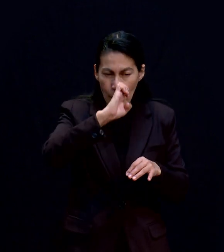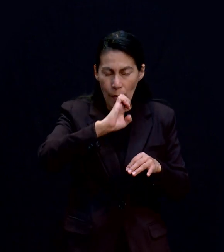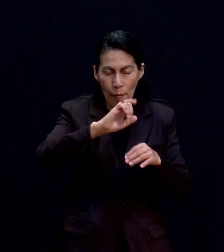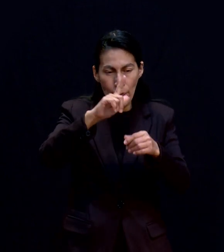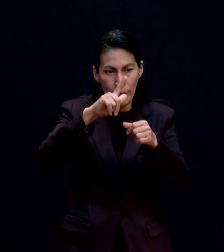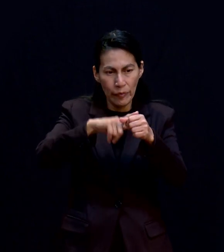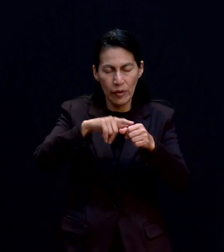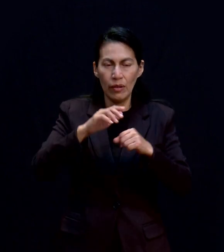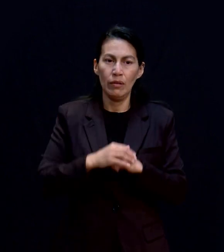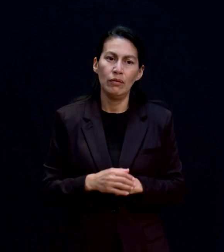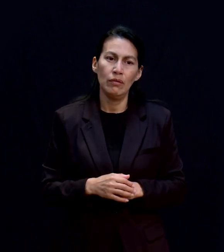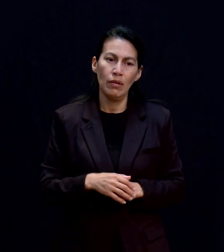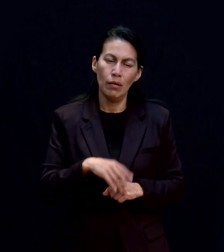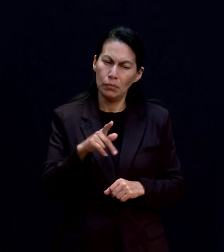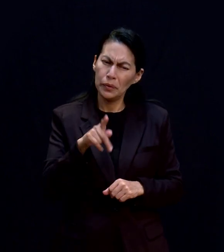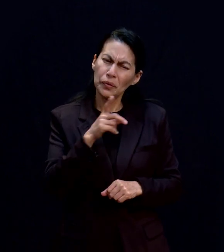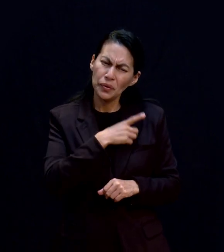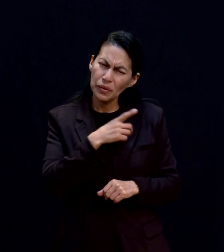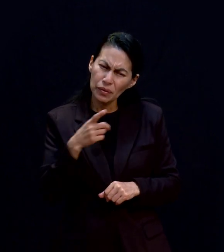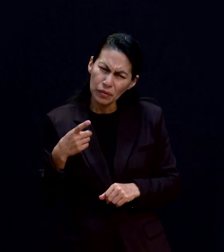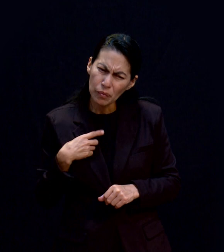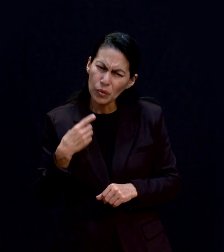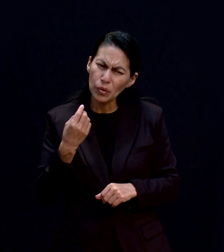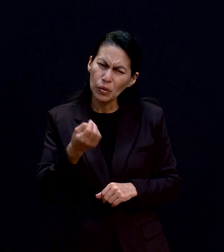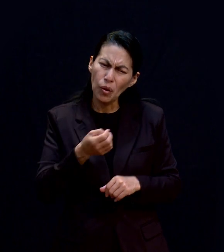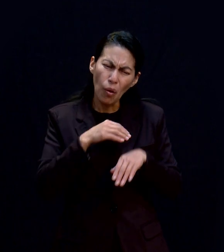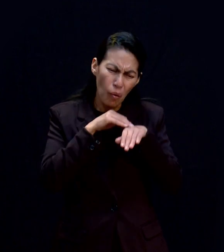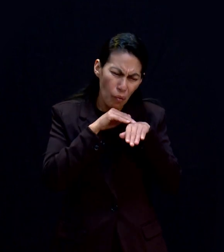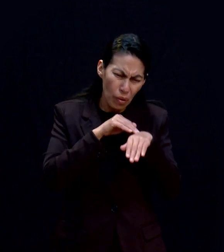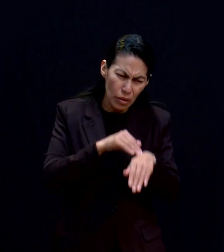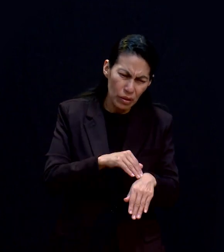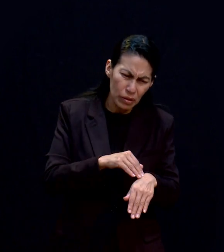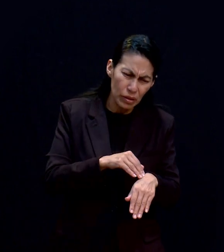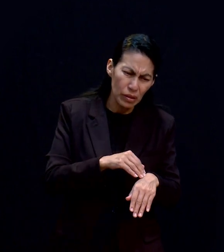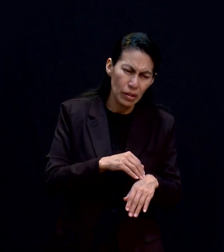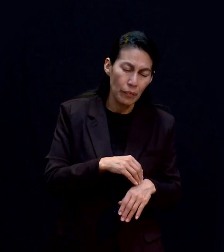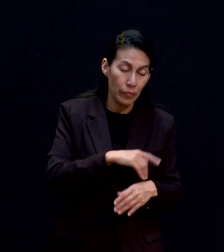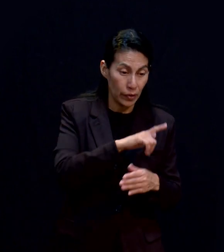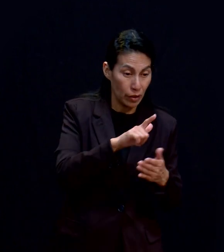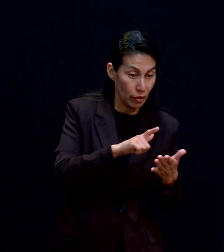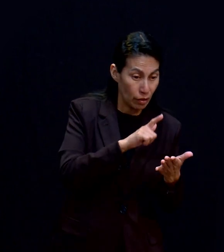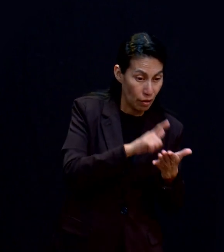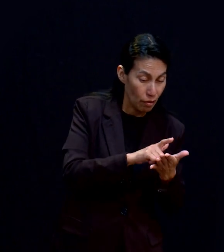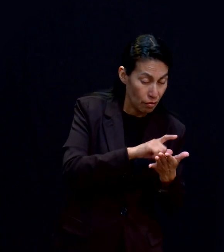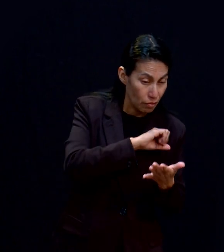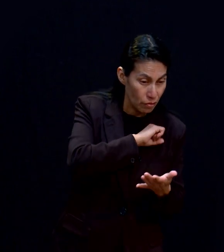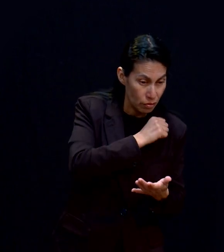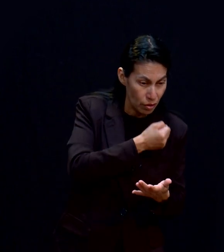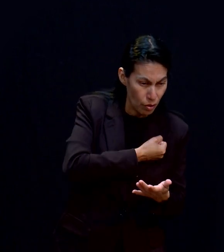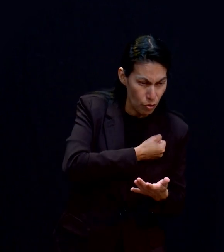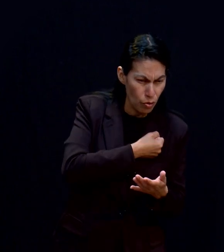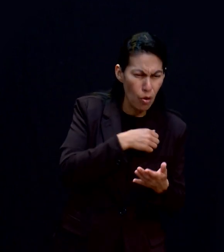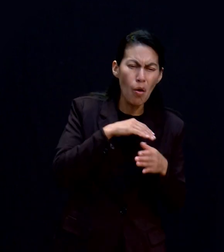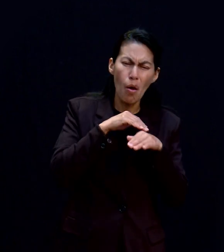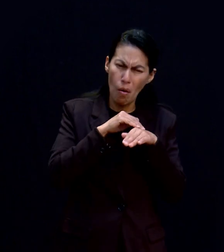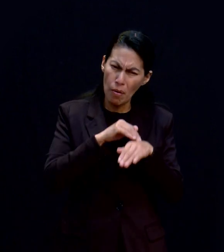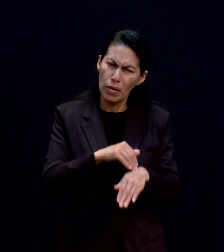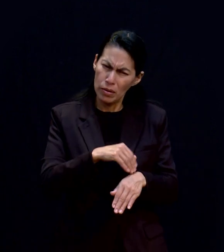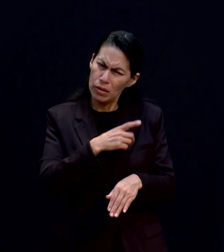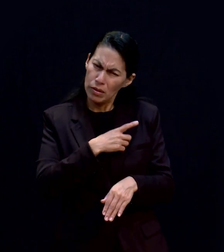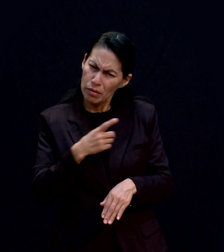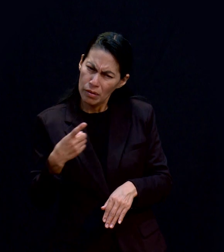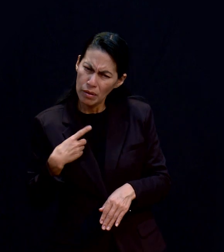para la restauración pero la obediencia a las leyes de la salud es muy importante dios hace